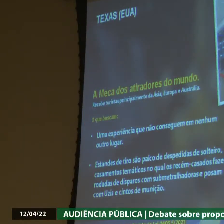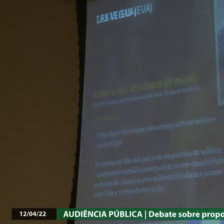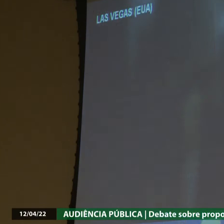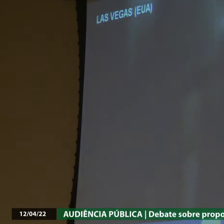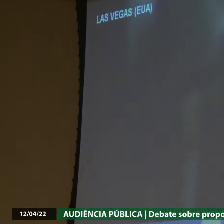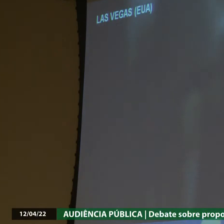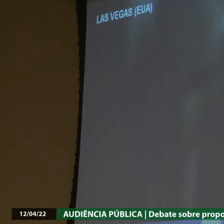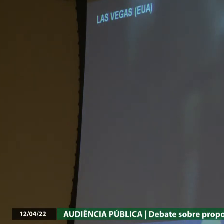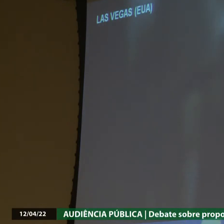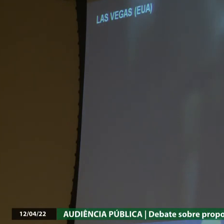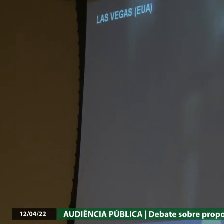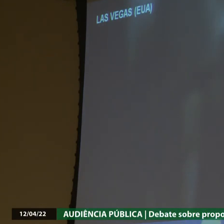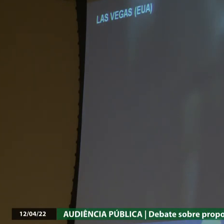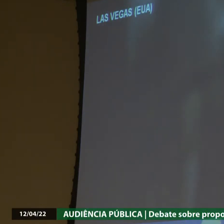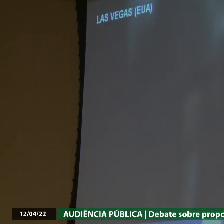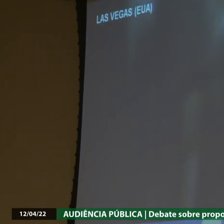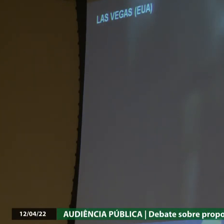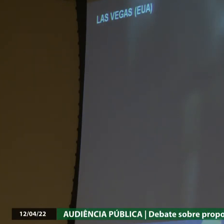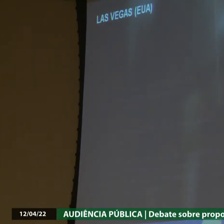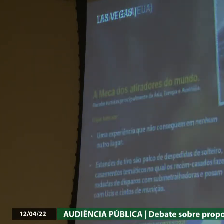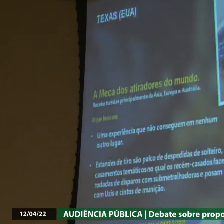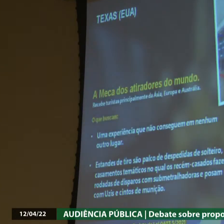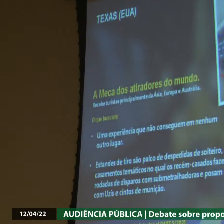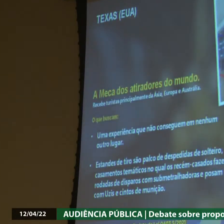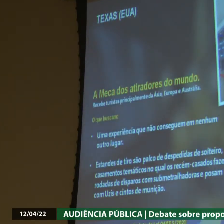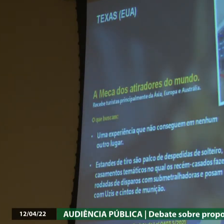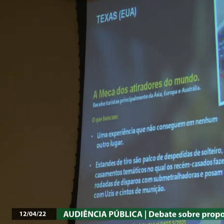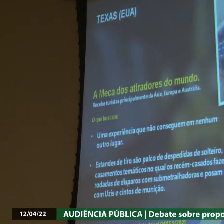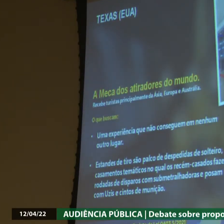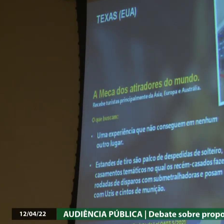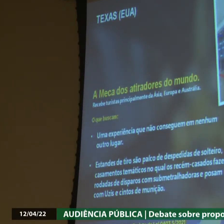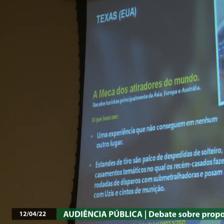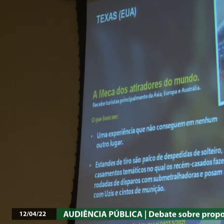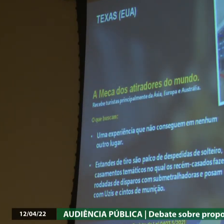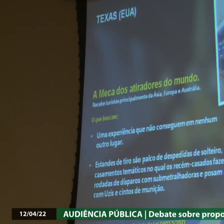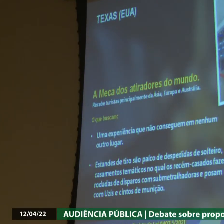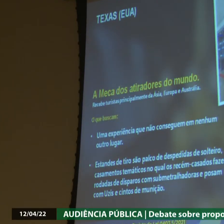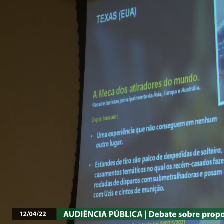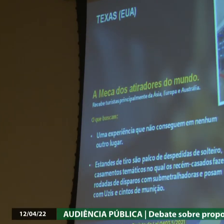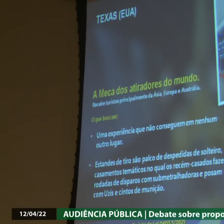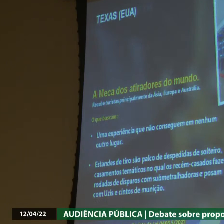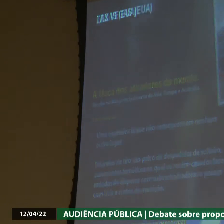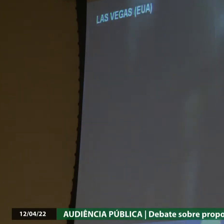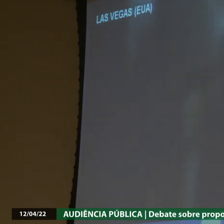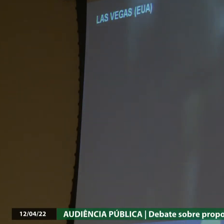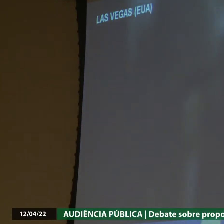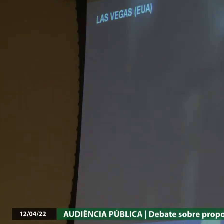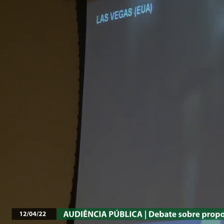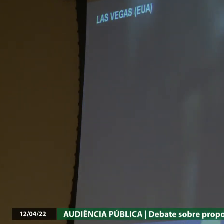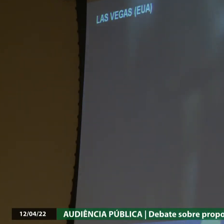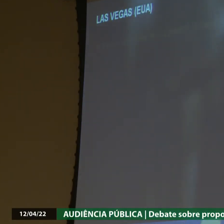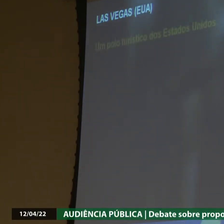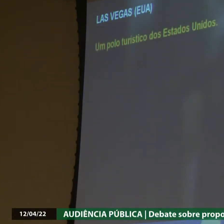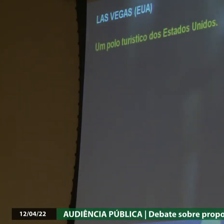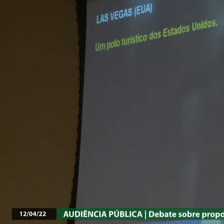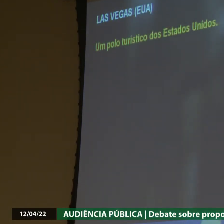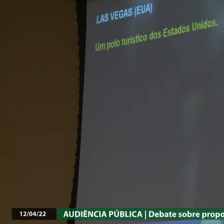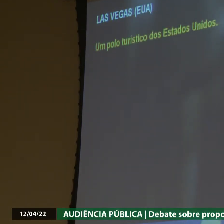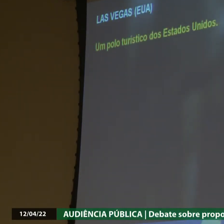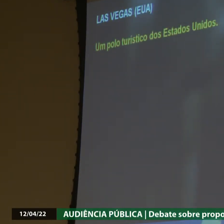o que que eles bo E aí segura um pouquinho aqui vamos lá para para Las Vegas